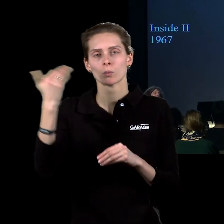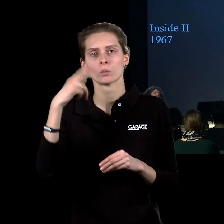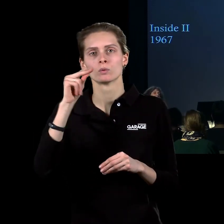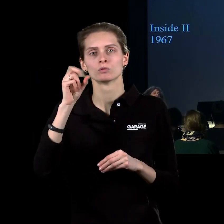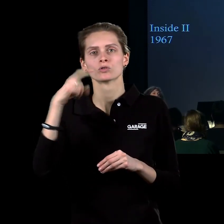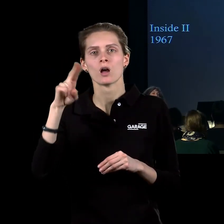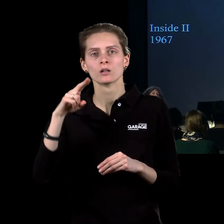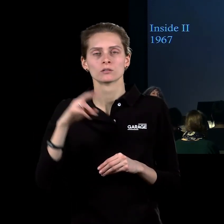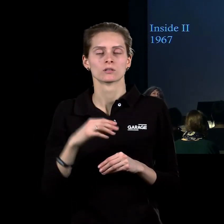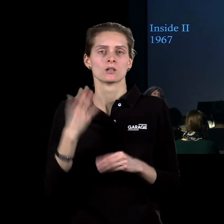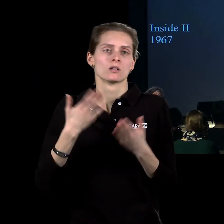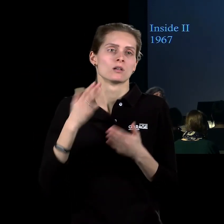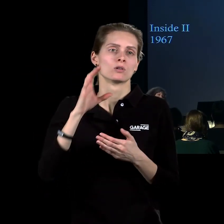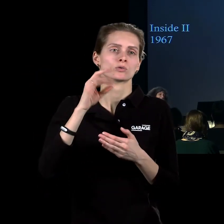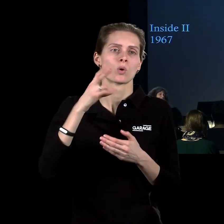Левита,